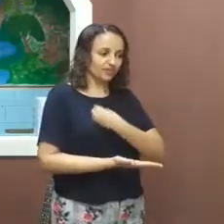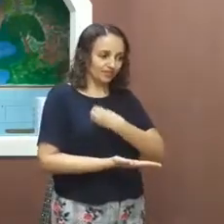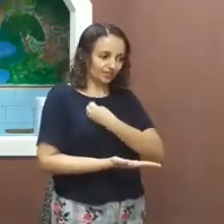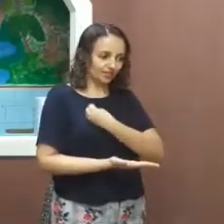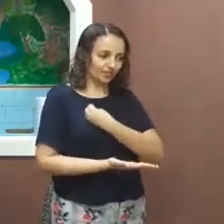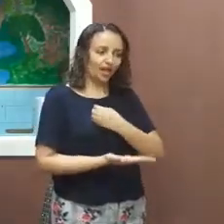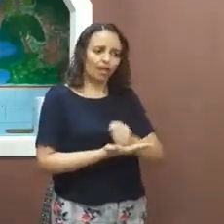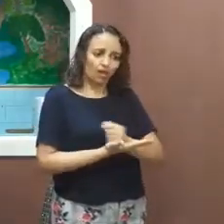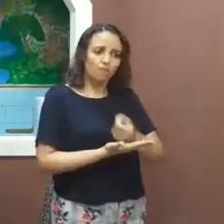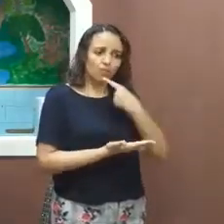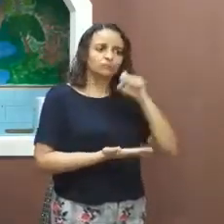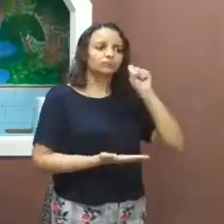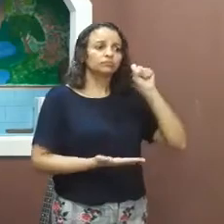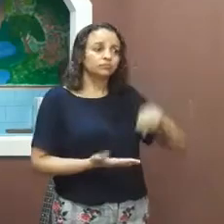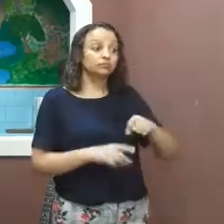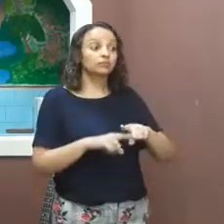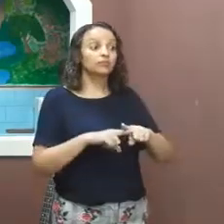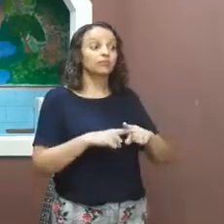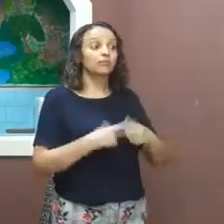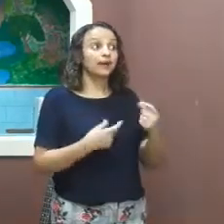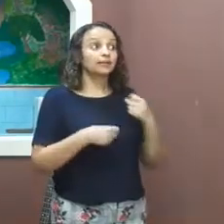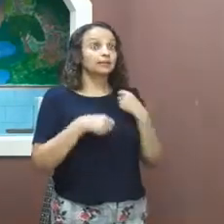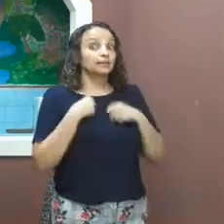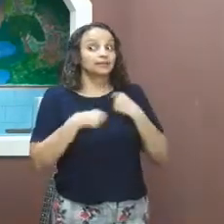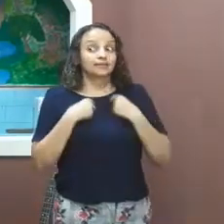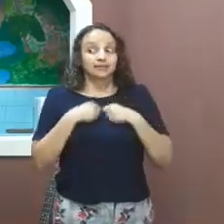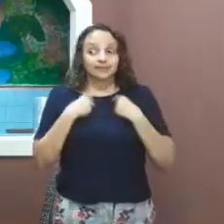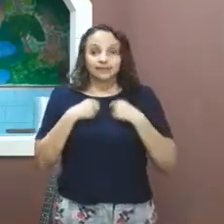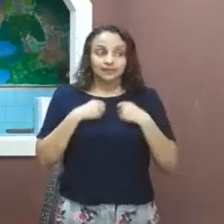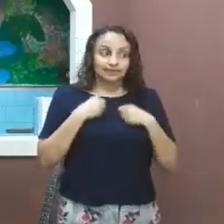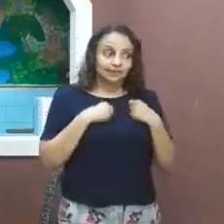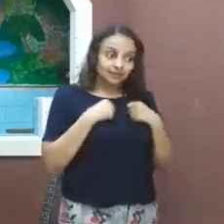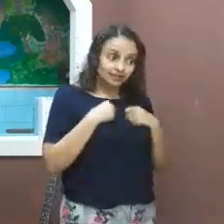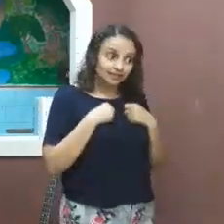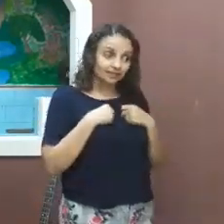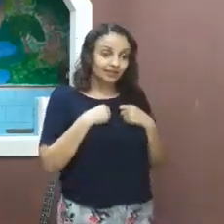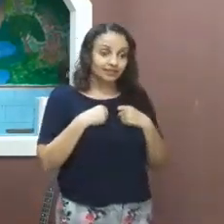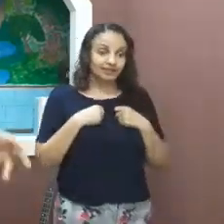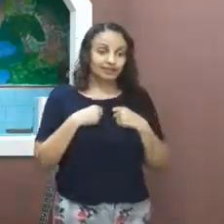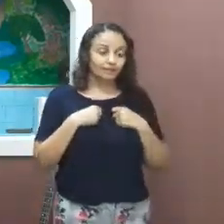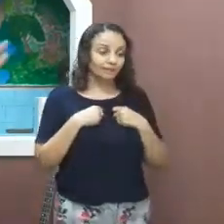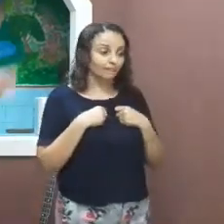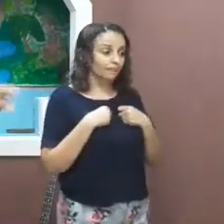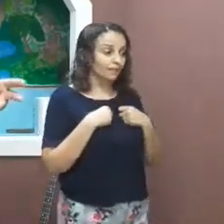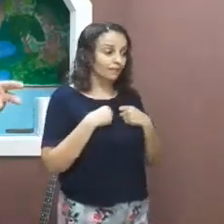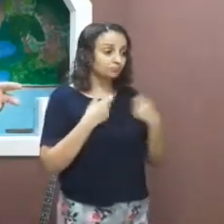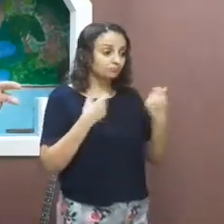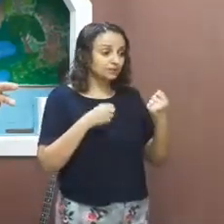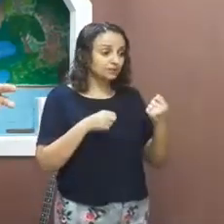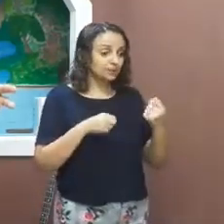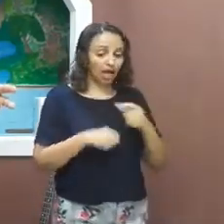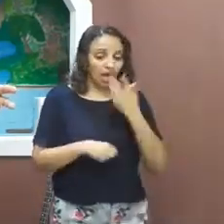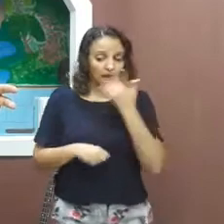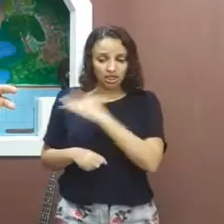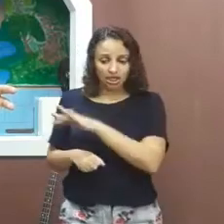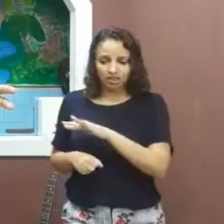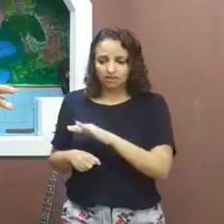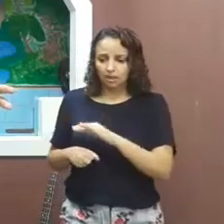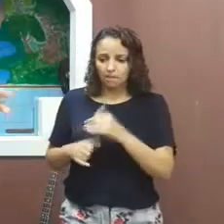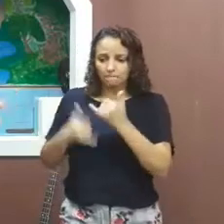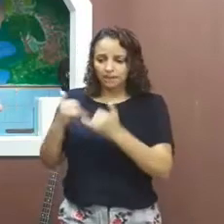É excelente. Mas a ansiedade de fazer o bichinho ficar quieto.